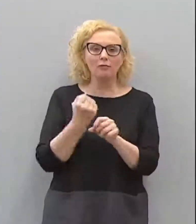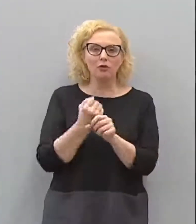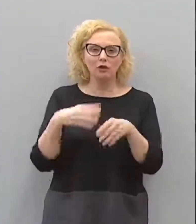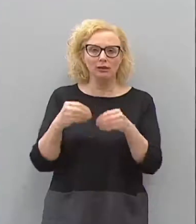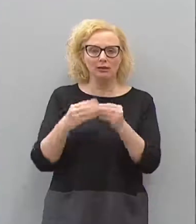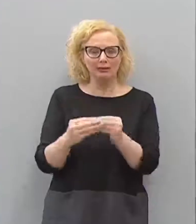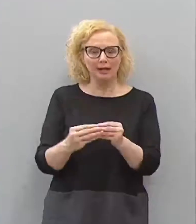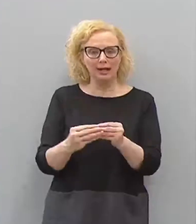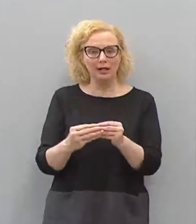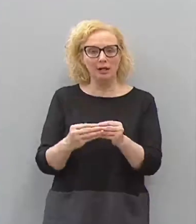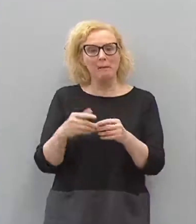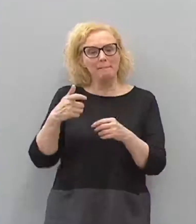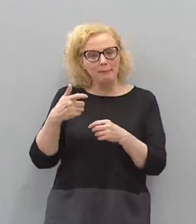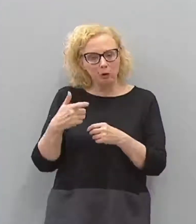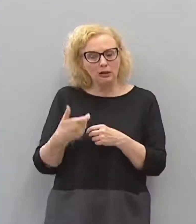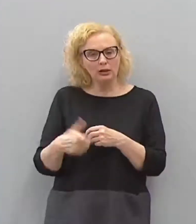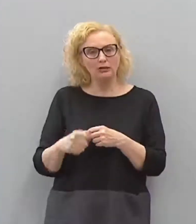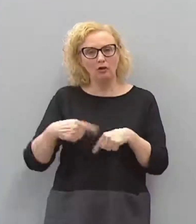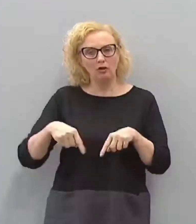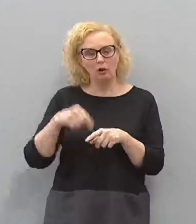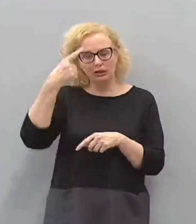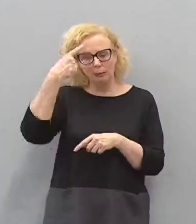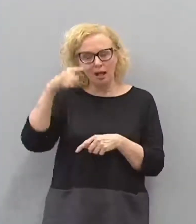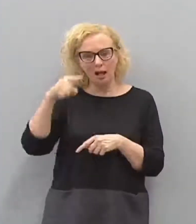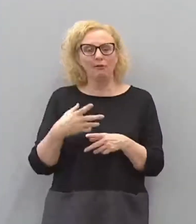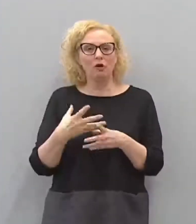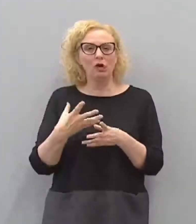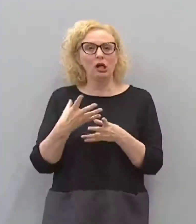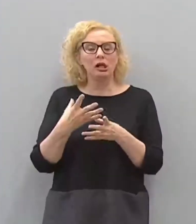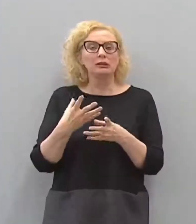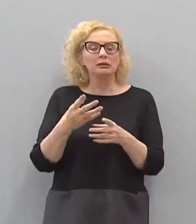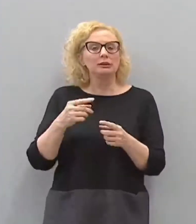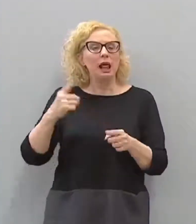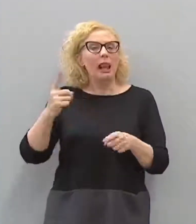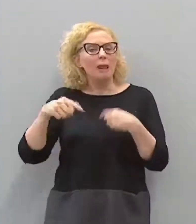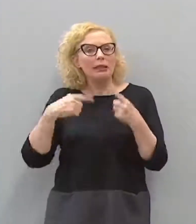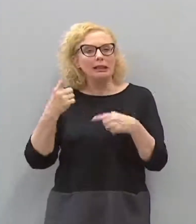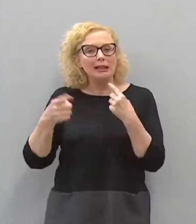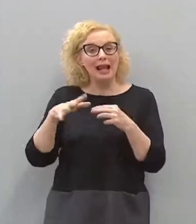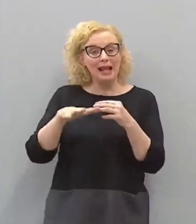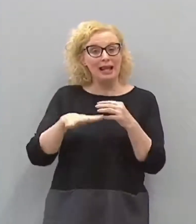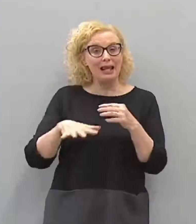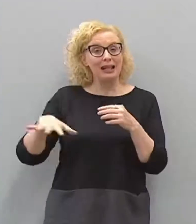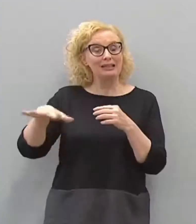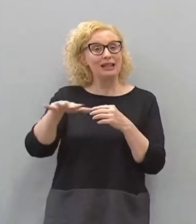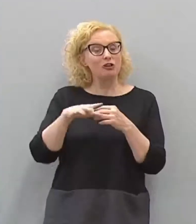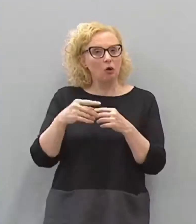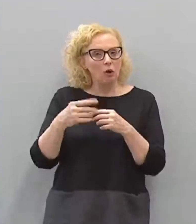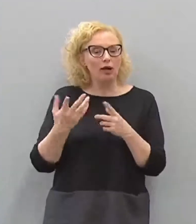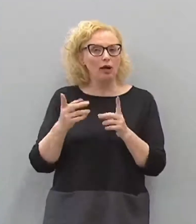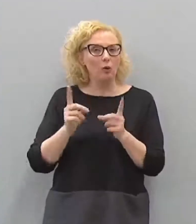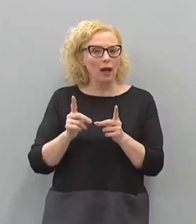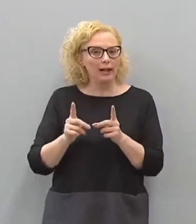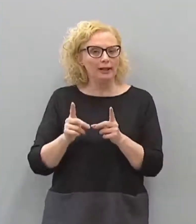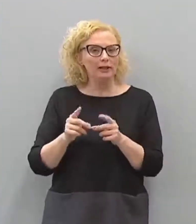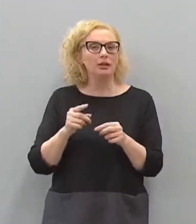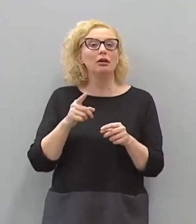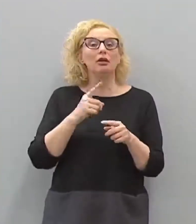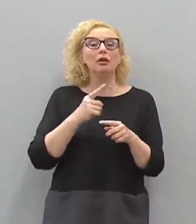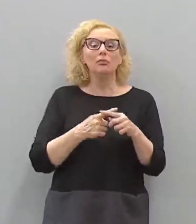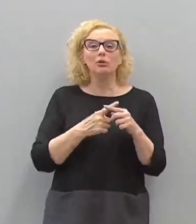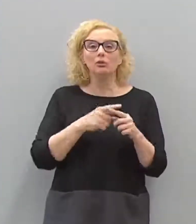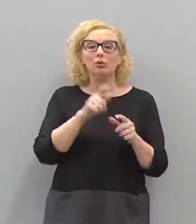quali sono le giuste lamentele che arrivano dal settore e dai cittadini che